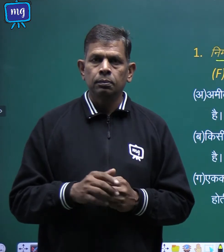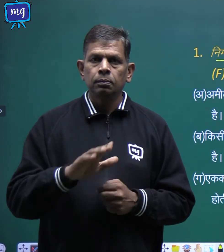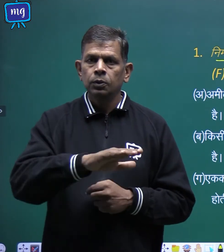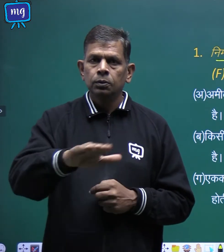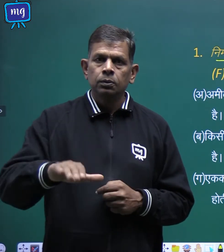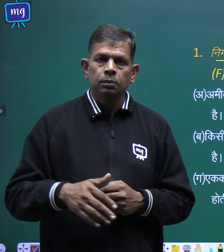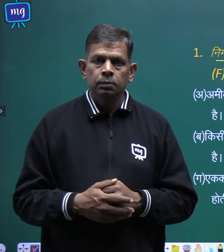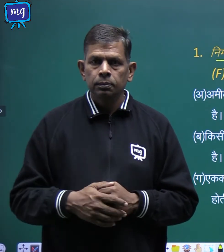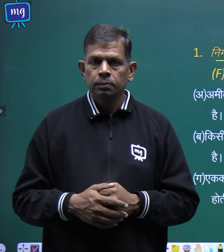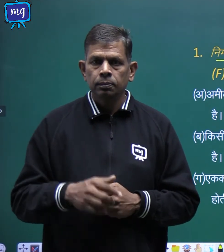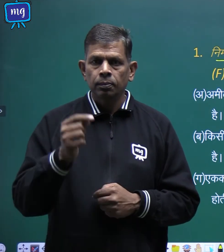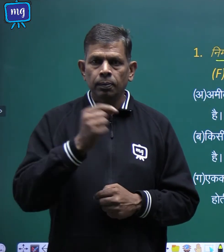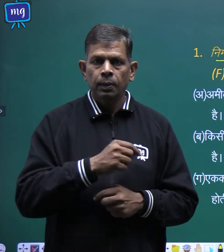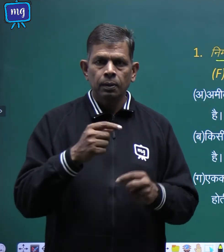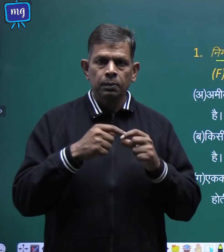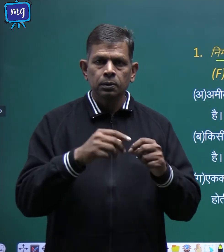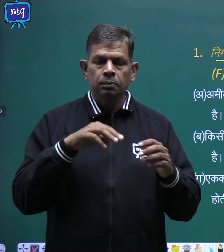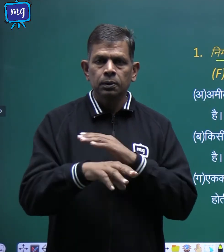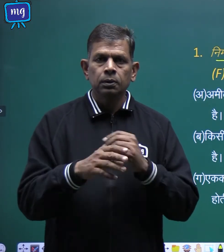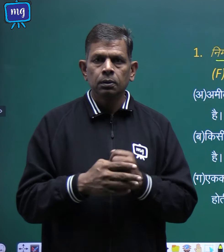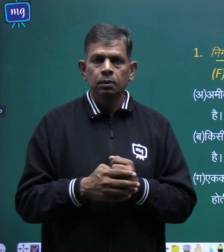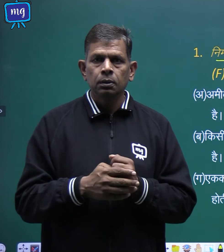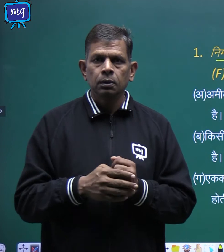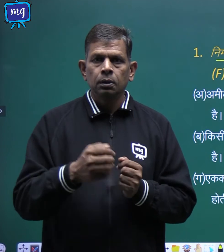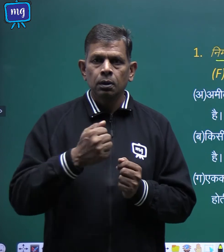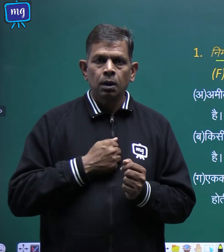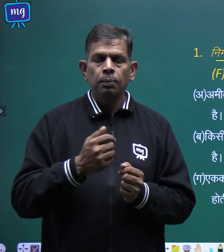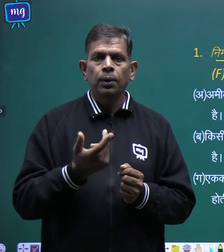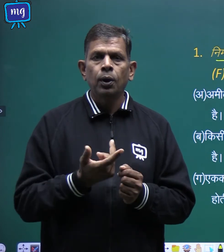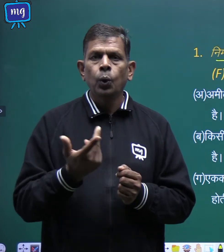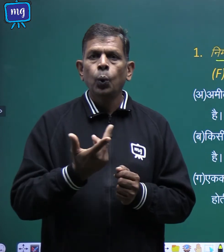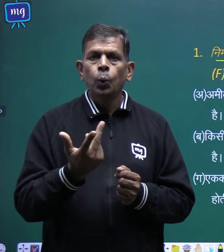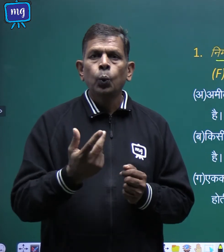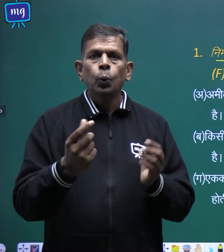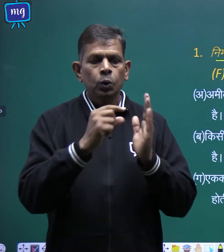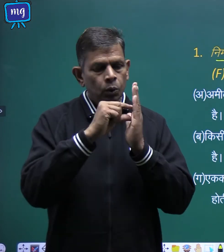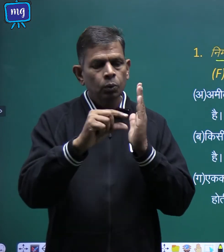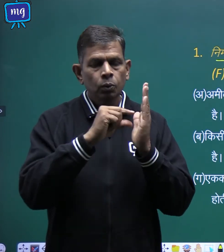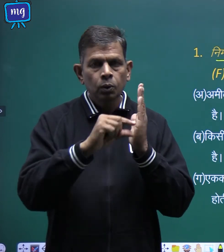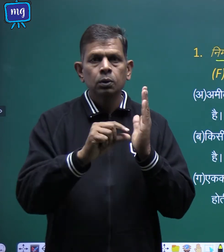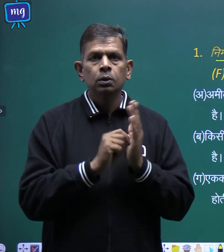बच्चों, इस प्रश्न में हमें कुछ कथन दिए गए हैं।